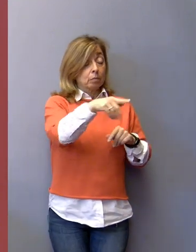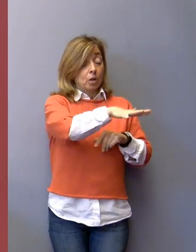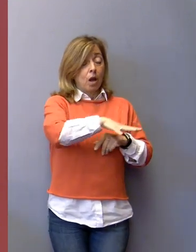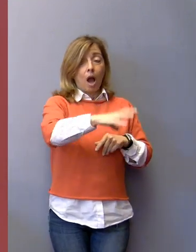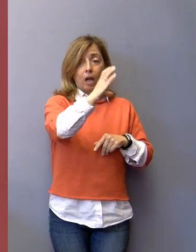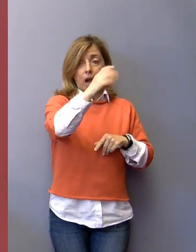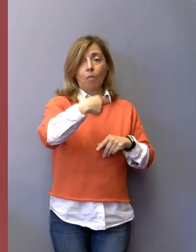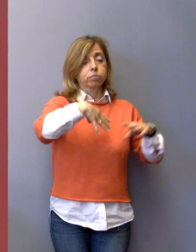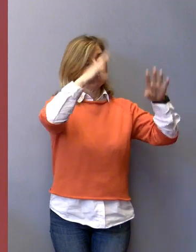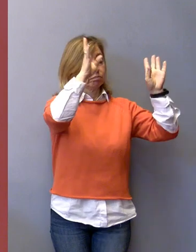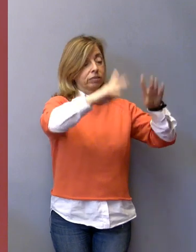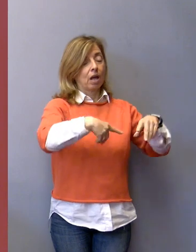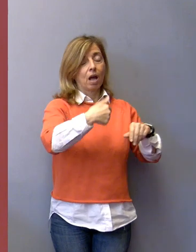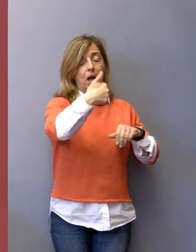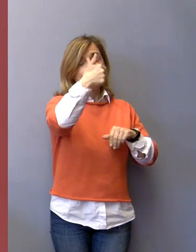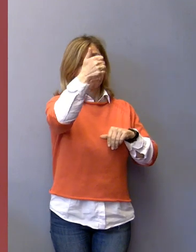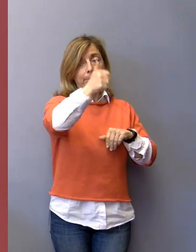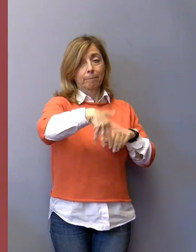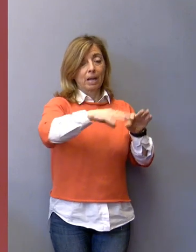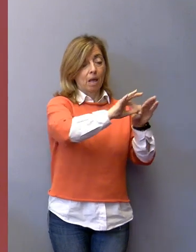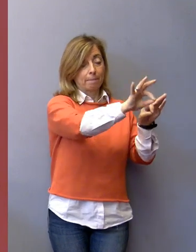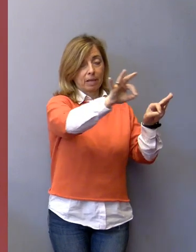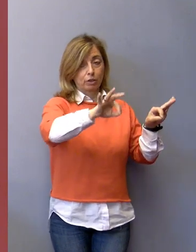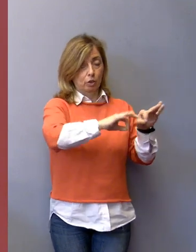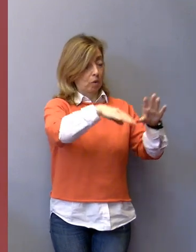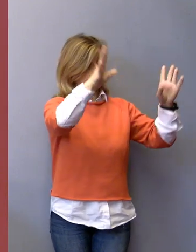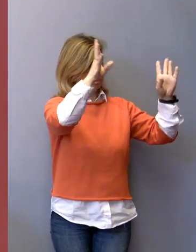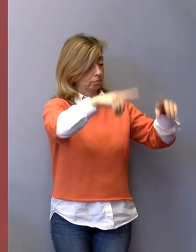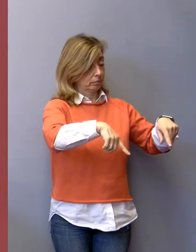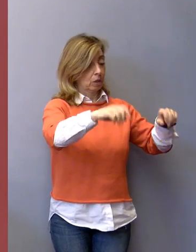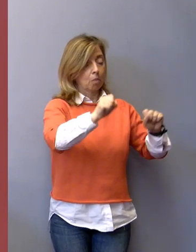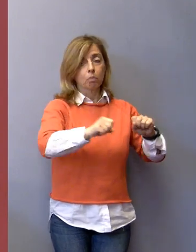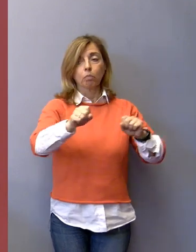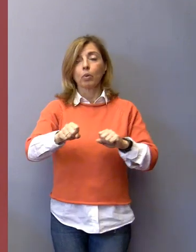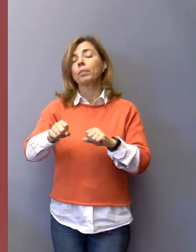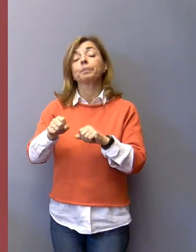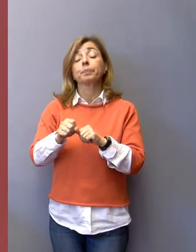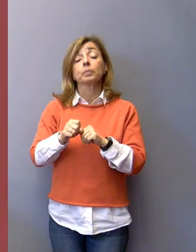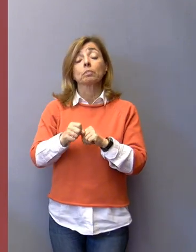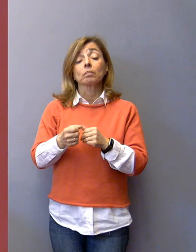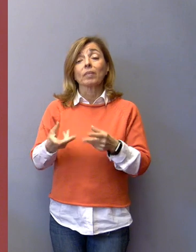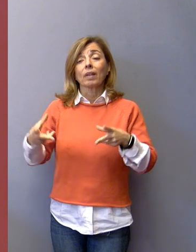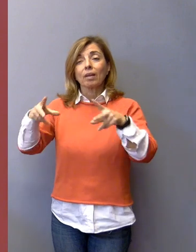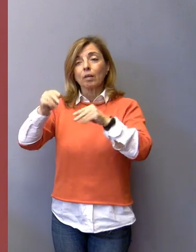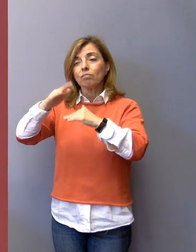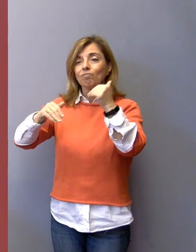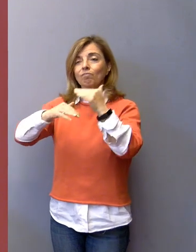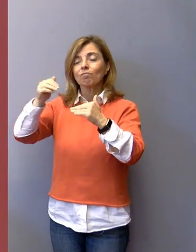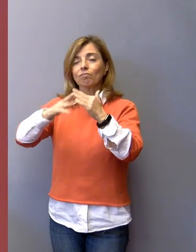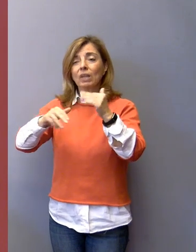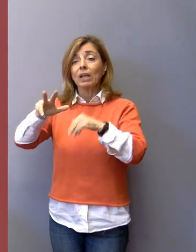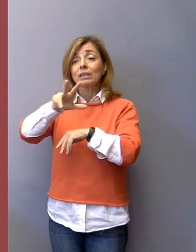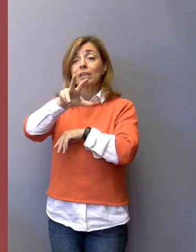Ok Posso ricostruire 380 metri quadri Ok di abitativo